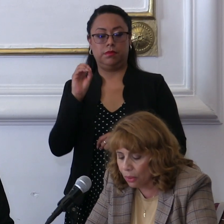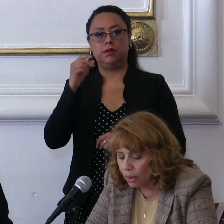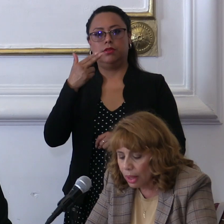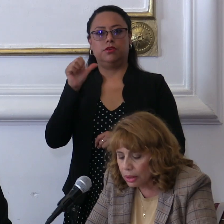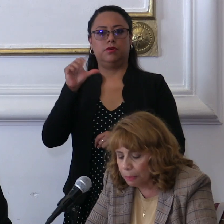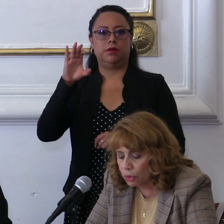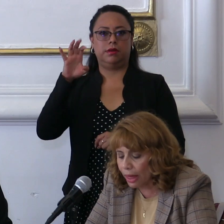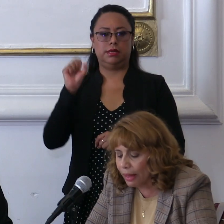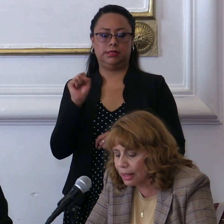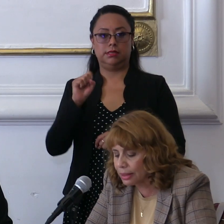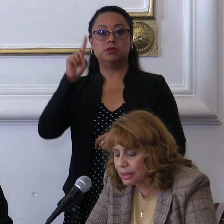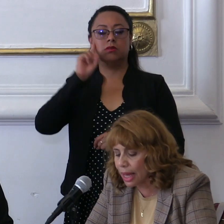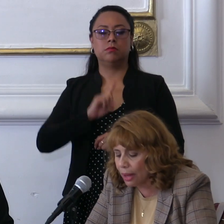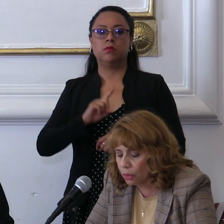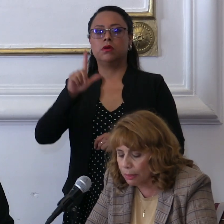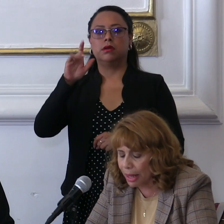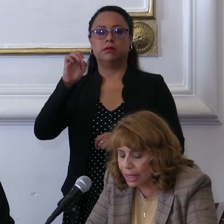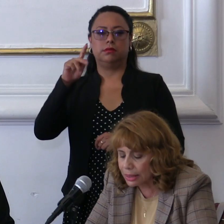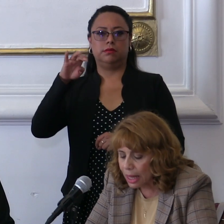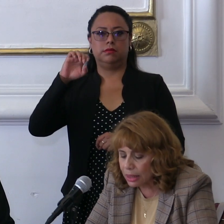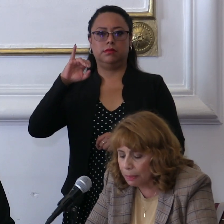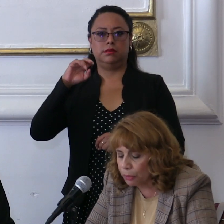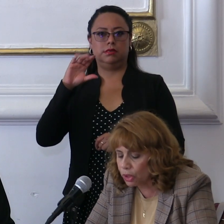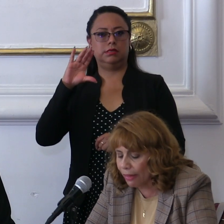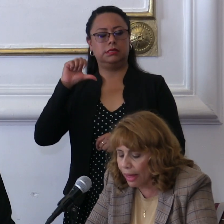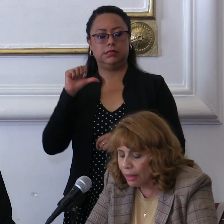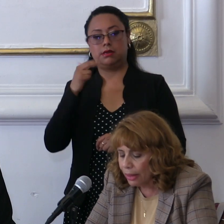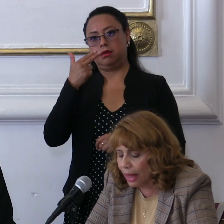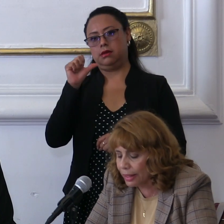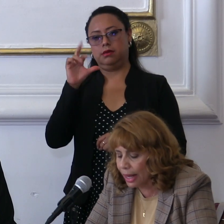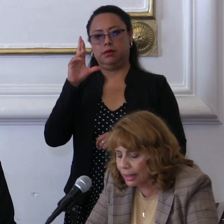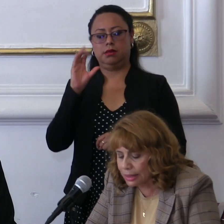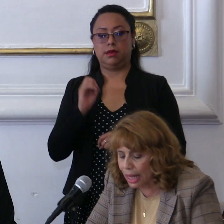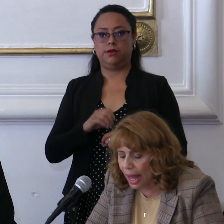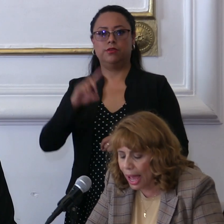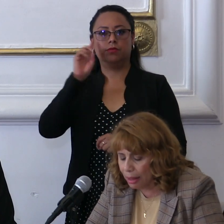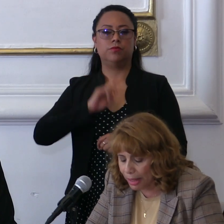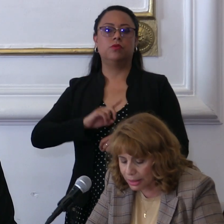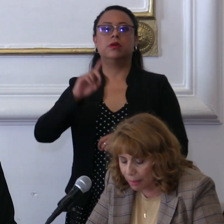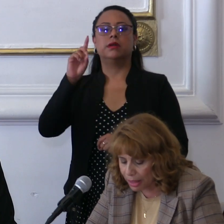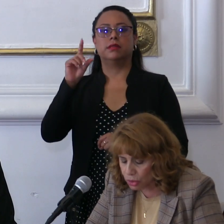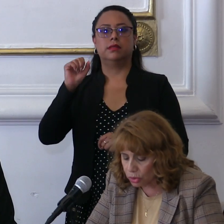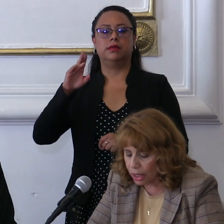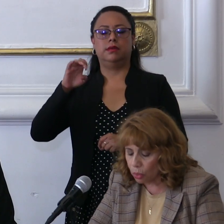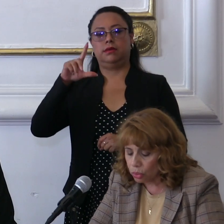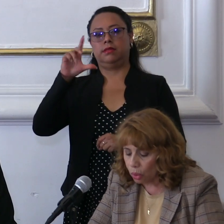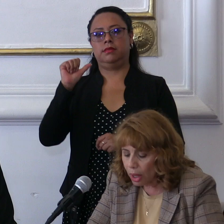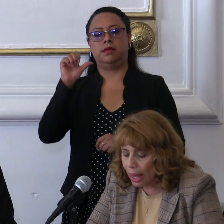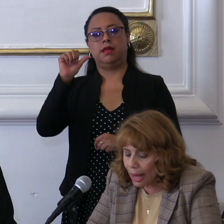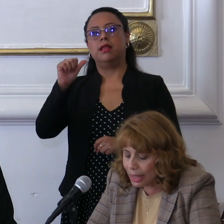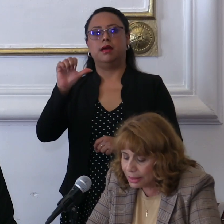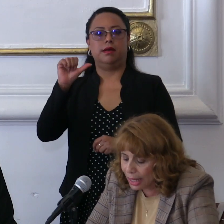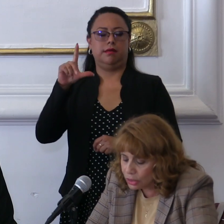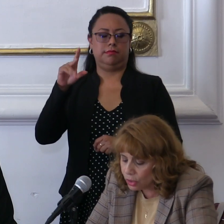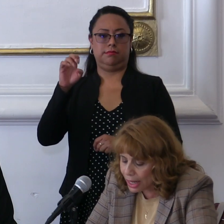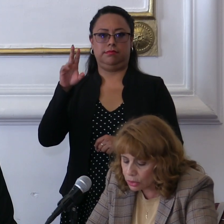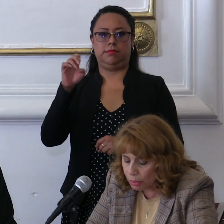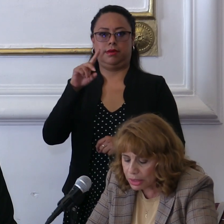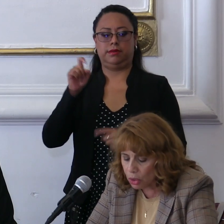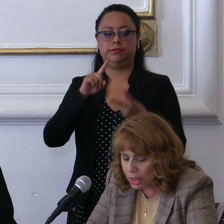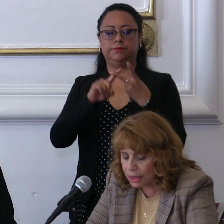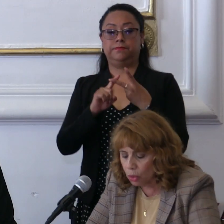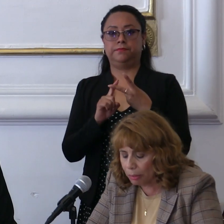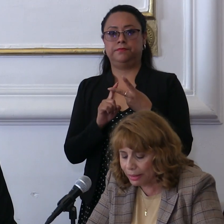Haces Lago, diputada Leticia Haro Jiménez, diputada Daniela Gisela Álvarez Camacho. Segundo, la instalación